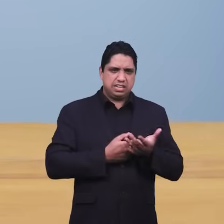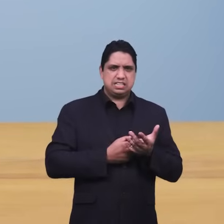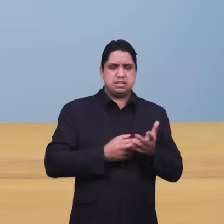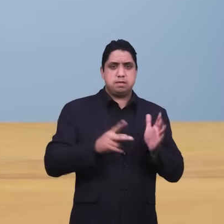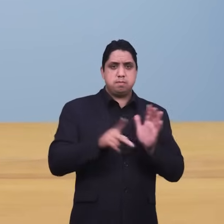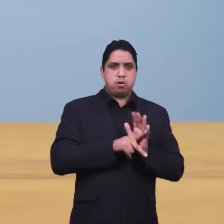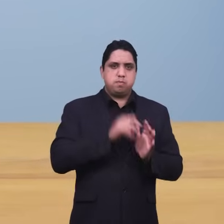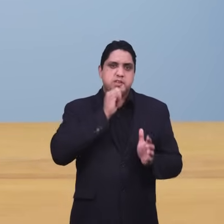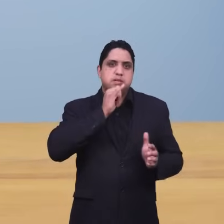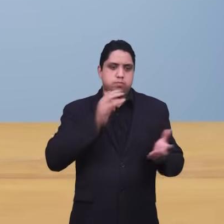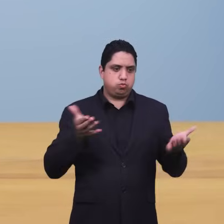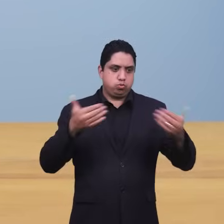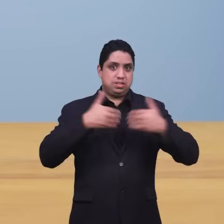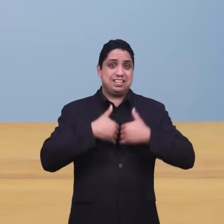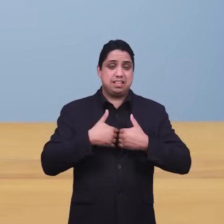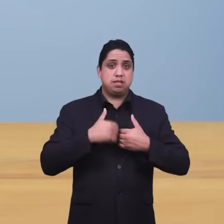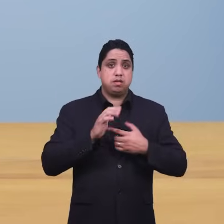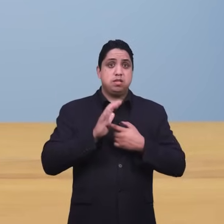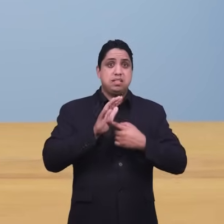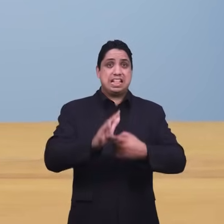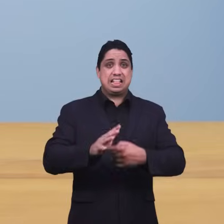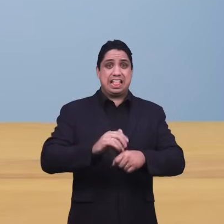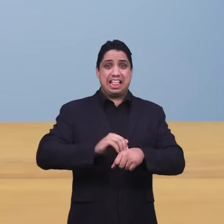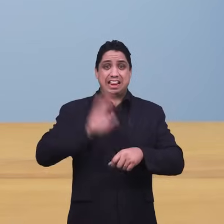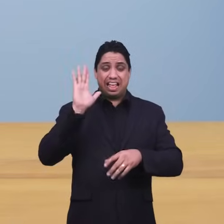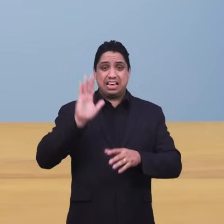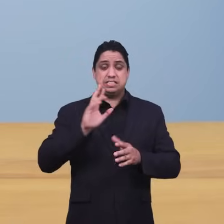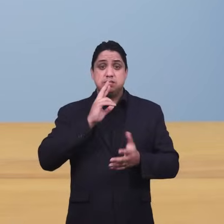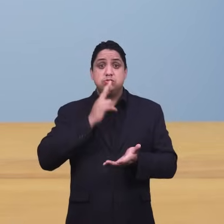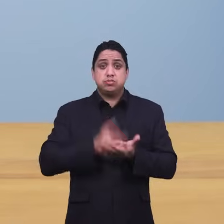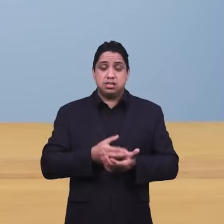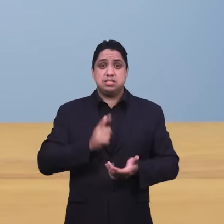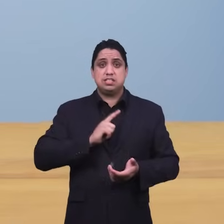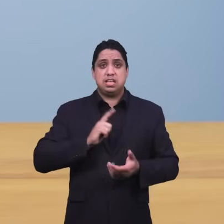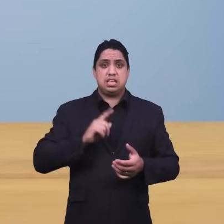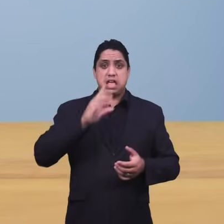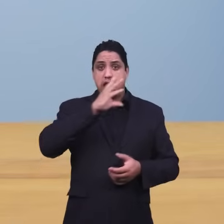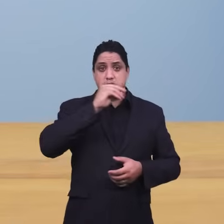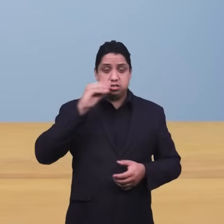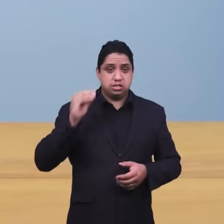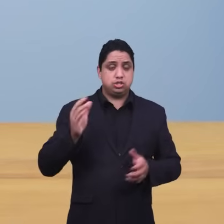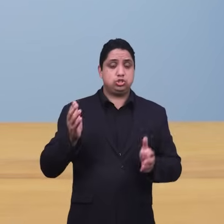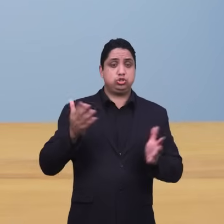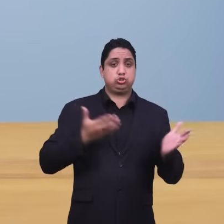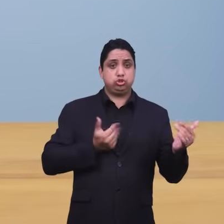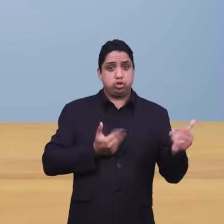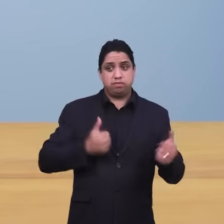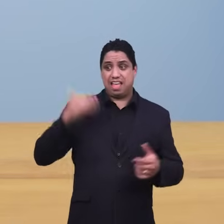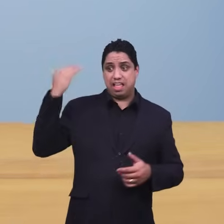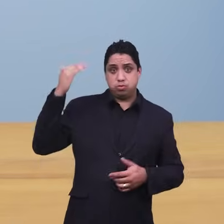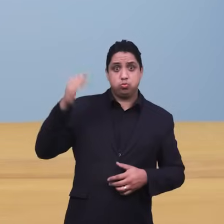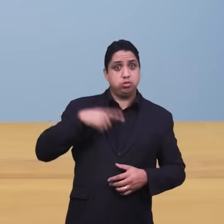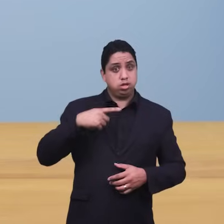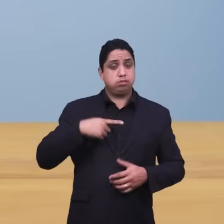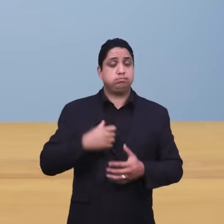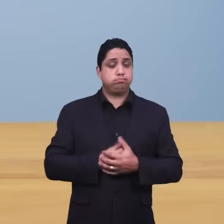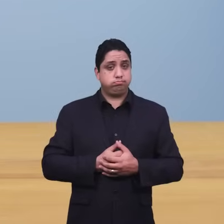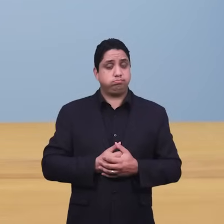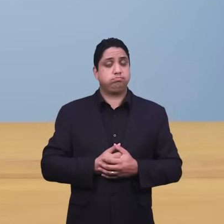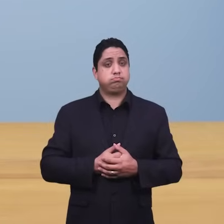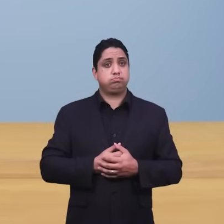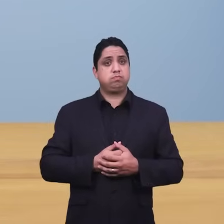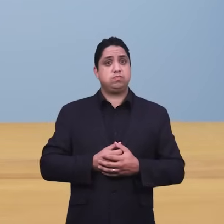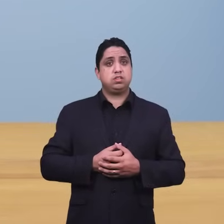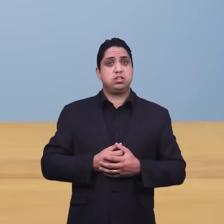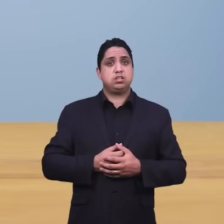espectro autista, está se fazendo muito mais diagnósticos em adolescentes, jovens, adultos. E isso